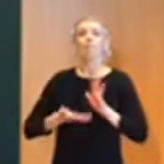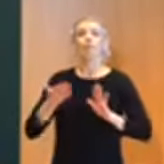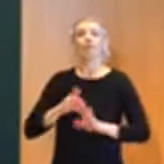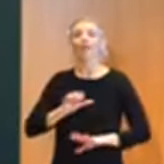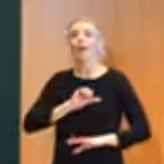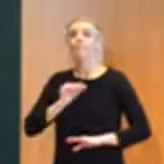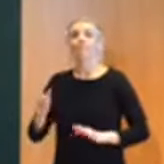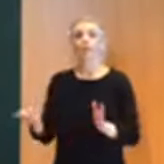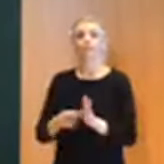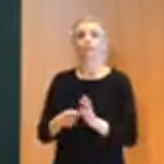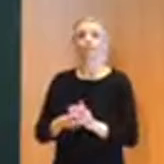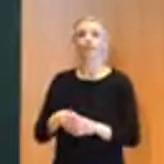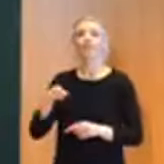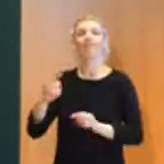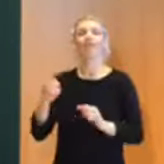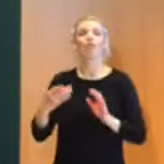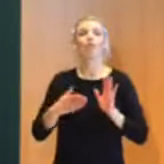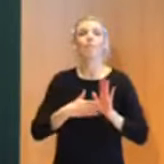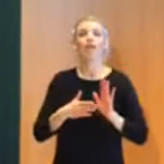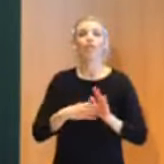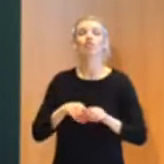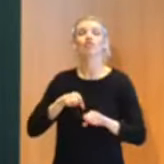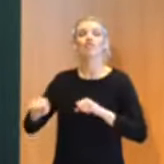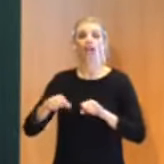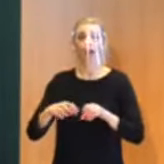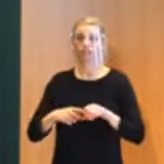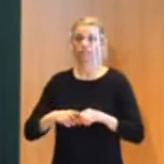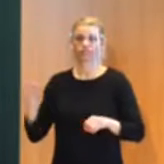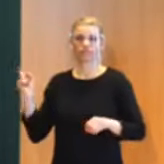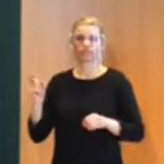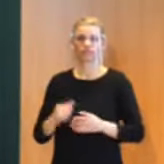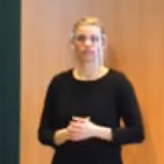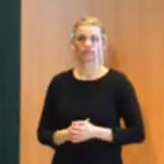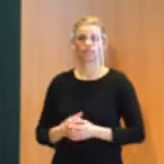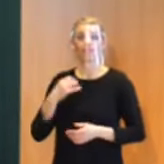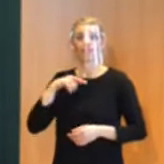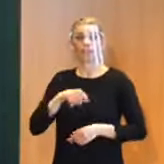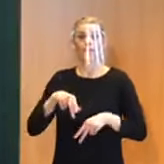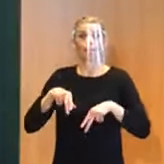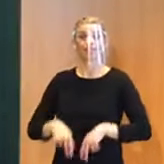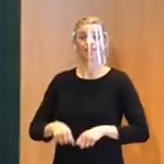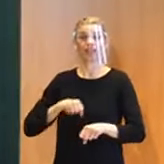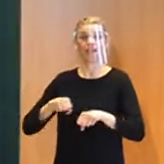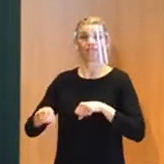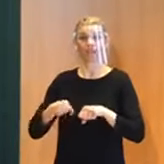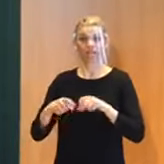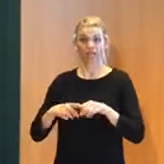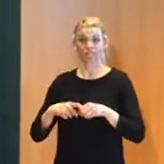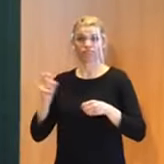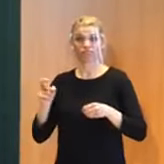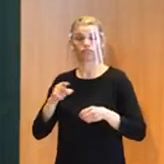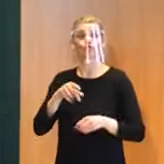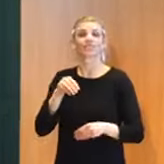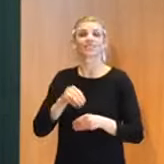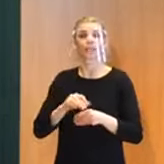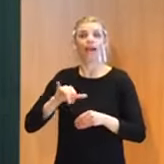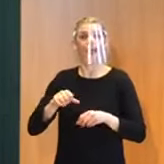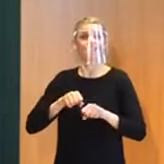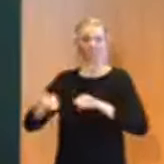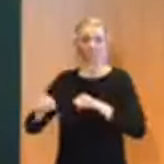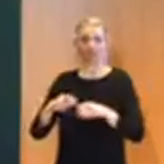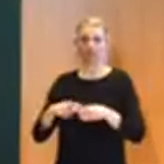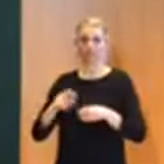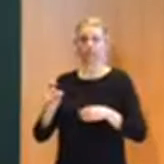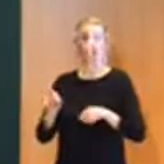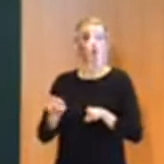pôvodná požiadavka. Keď niekto odíde z postu predsedu vlády, tak sa jednoducho patrí z tej vlády odísť, ako to